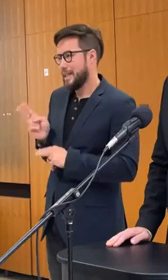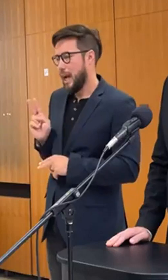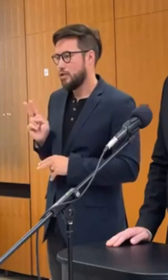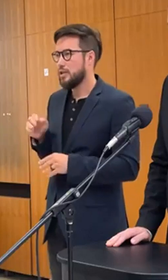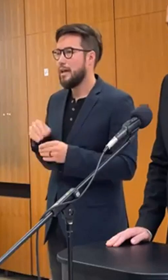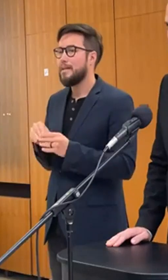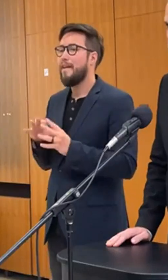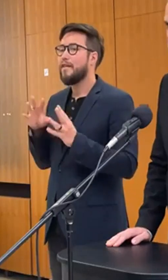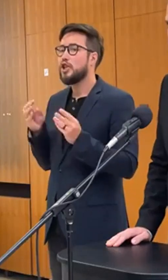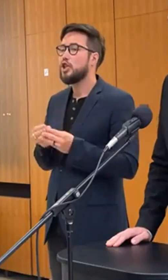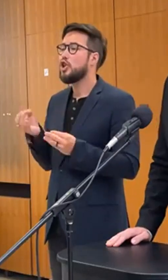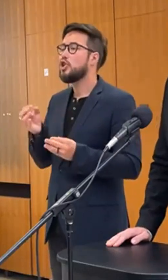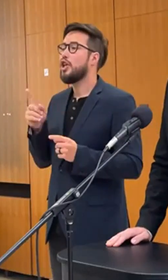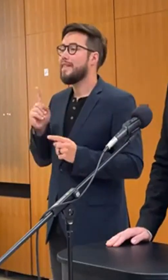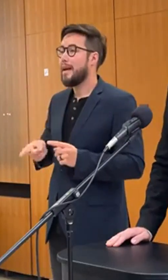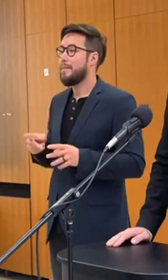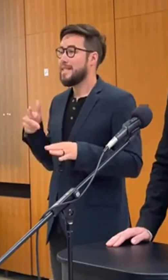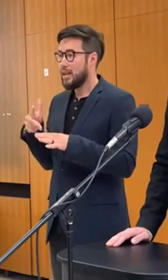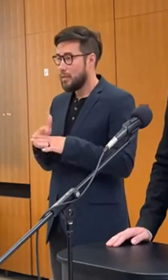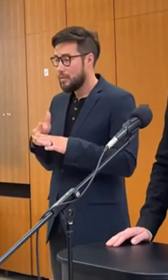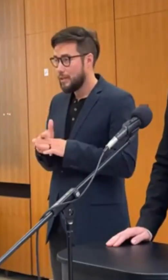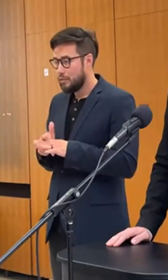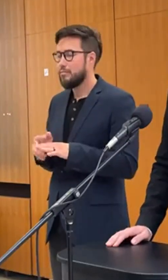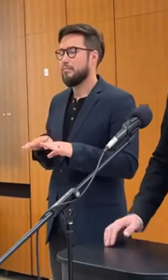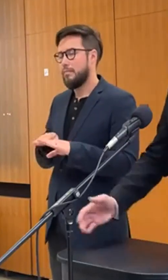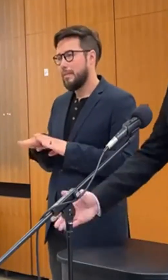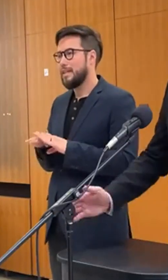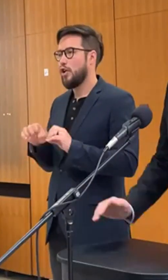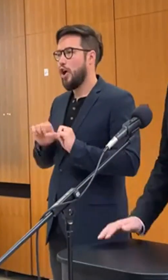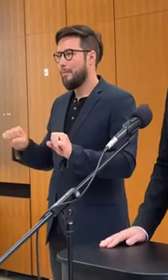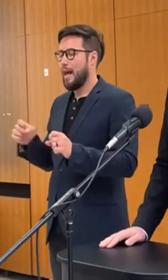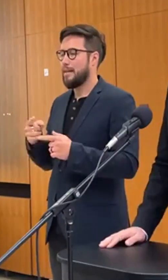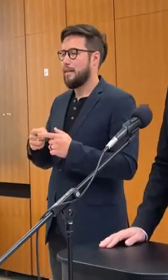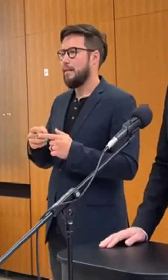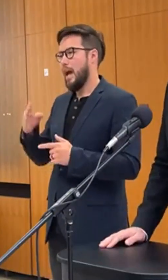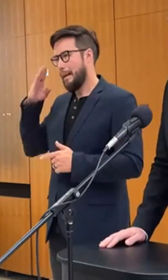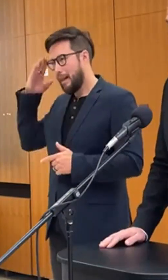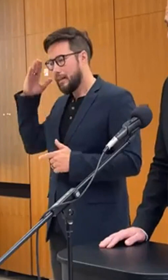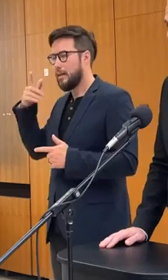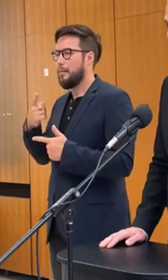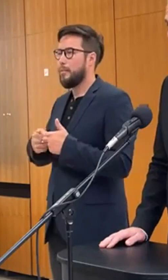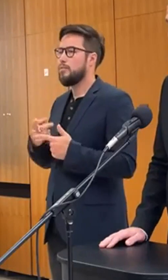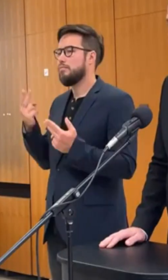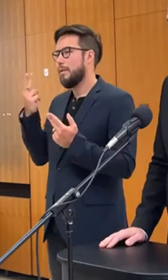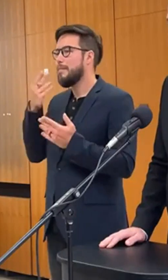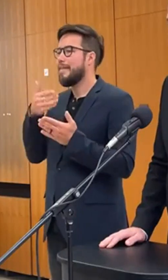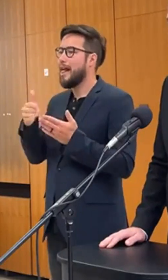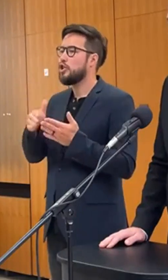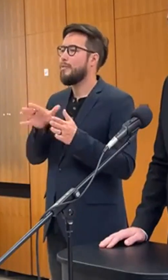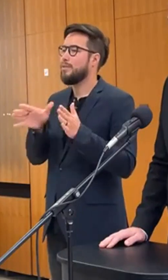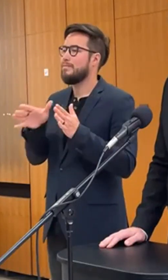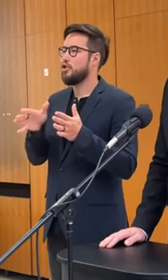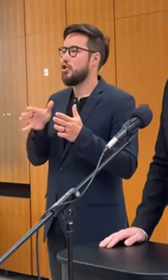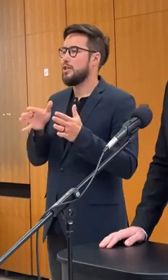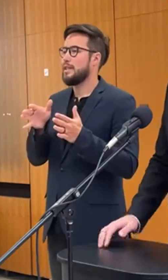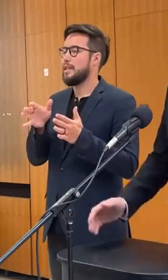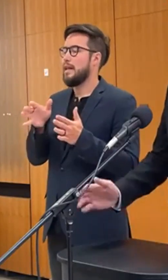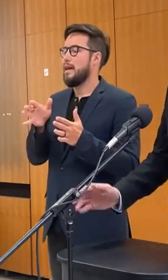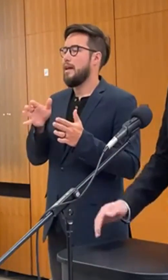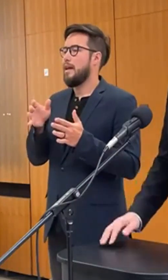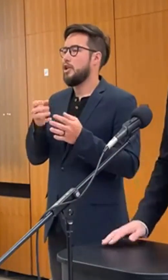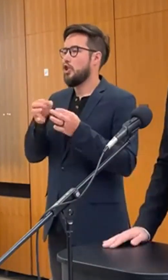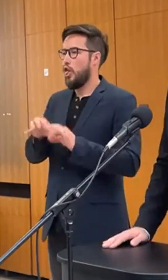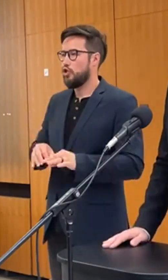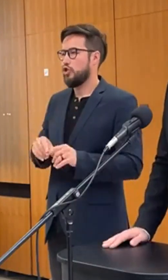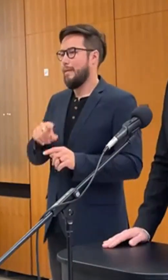čo treba mať vždy zabezpečené, tak ministerstvo obrany, ozbrojené síly a samozrejme aj ďalšie bezpečnostné zložky a